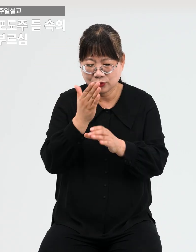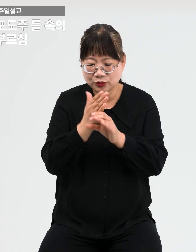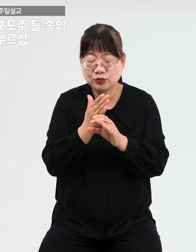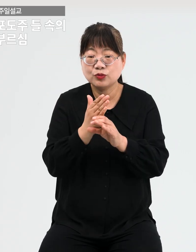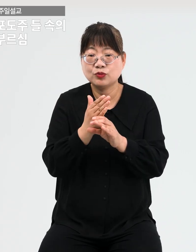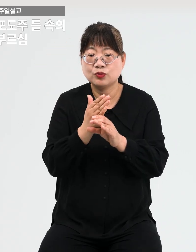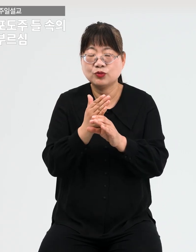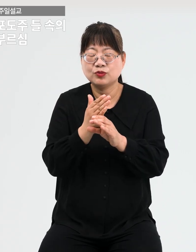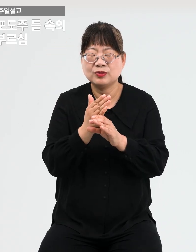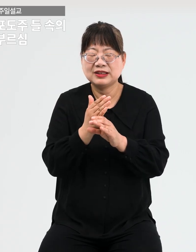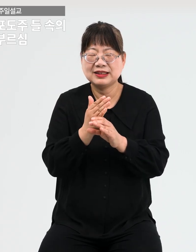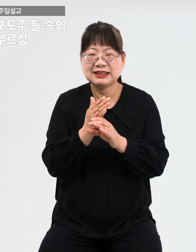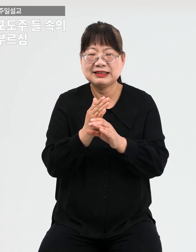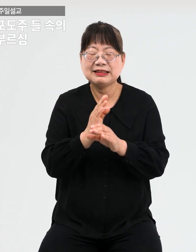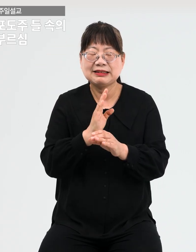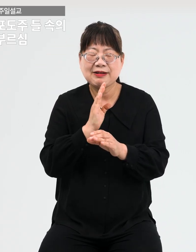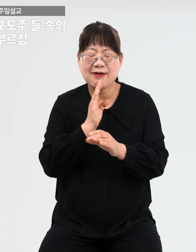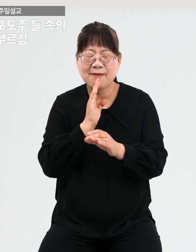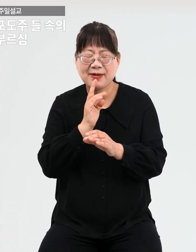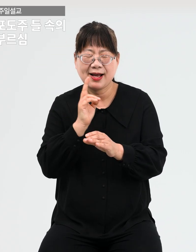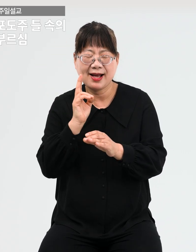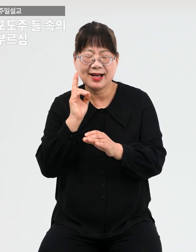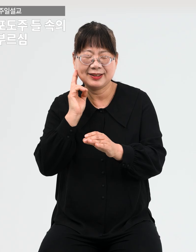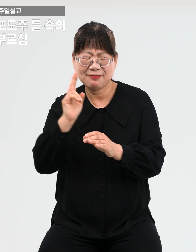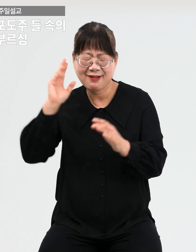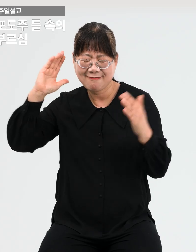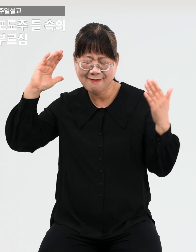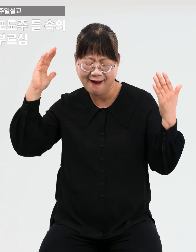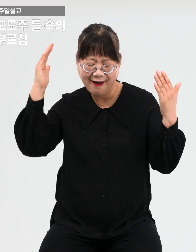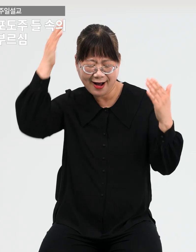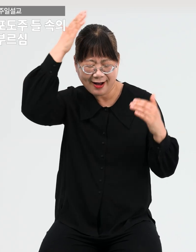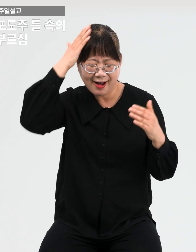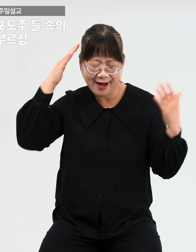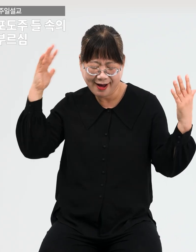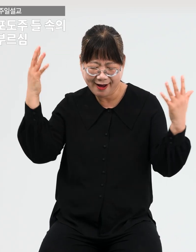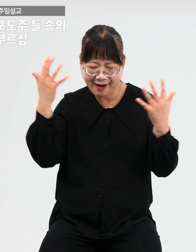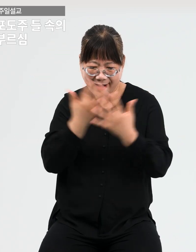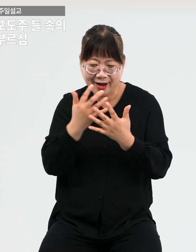중에서도 칠흑 같은 어둠의 절정의 시간입니다.